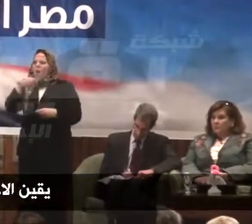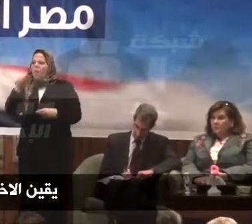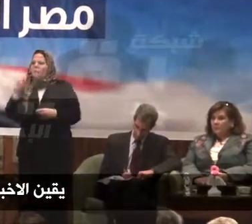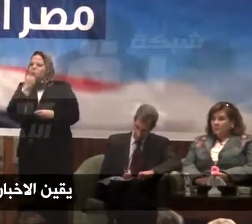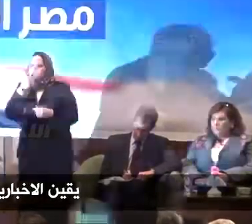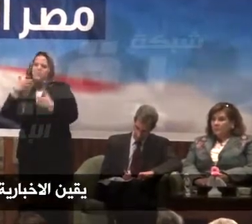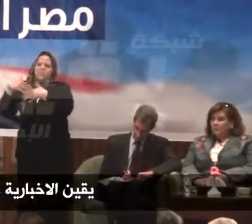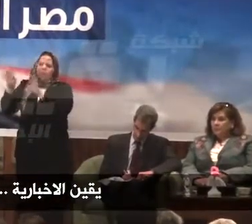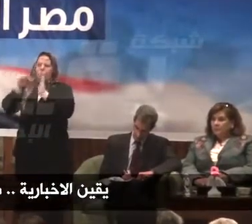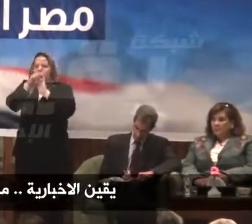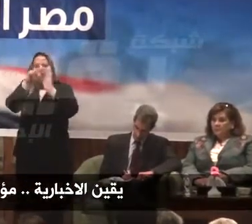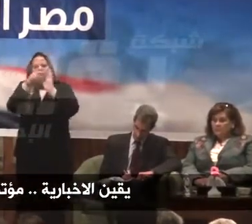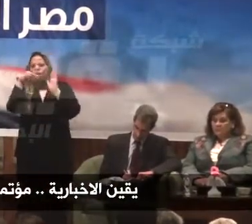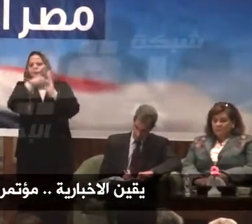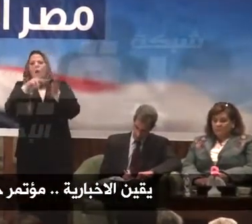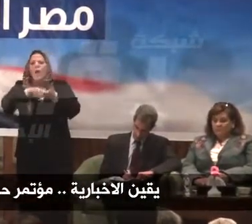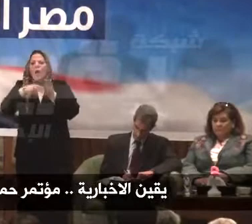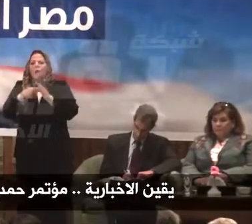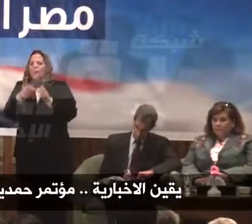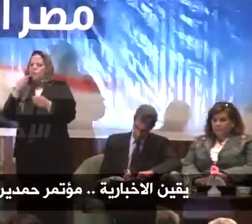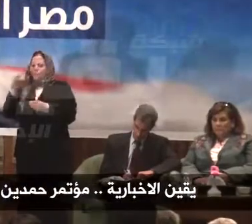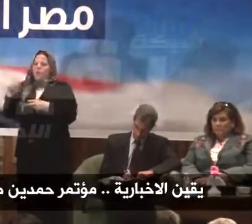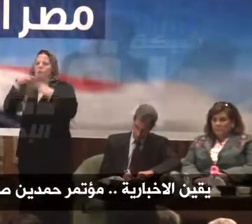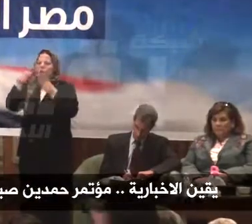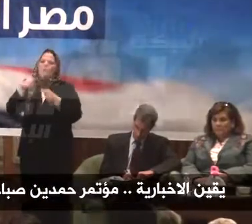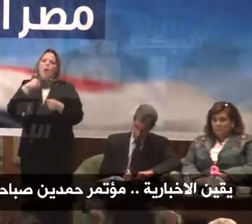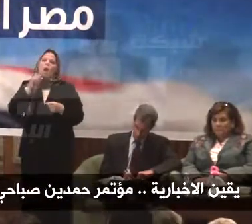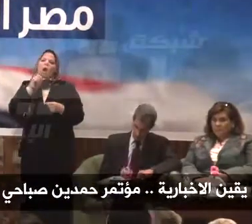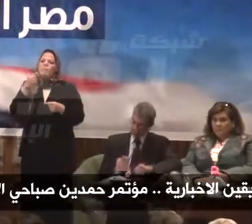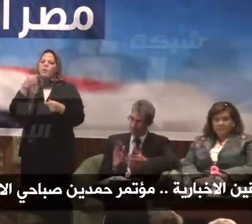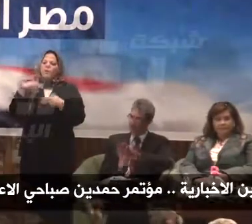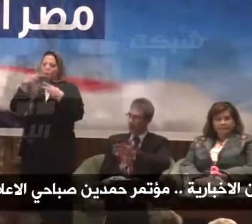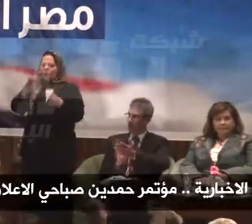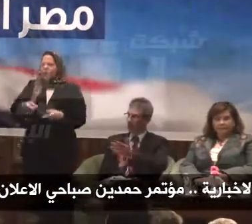رؤية البرنامج فيها الأستاذ عمرو صلاح.